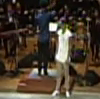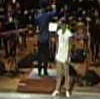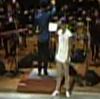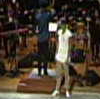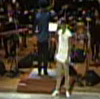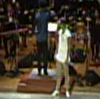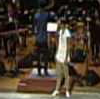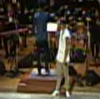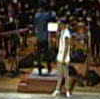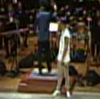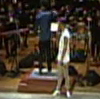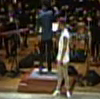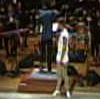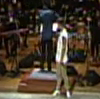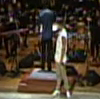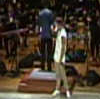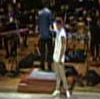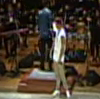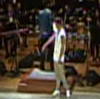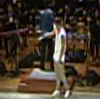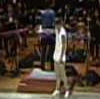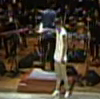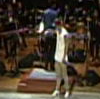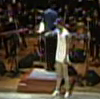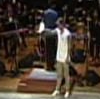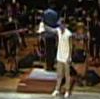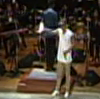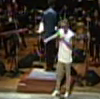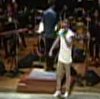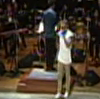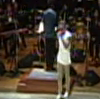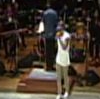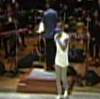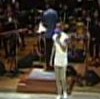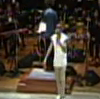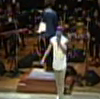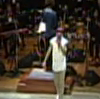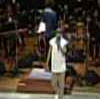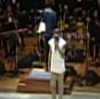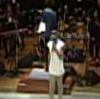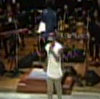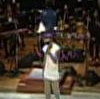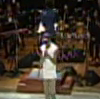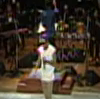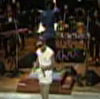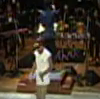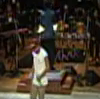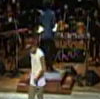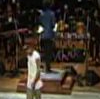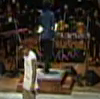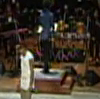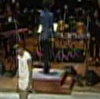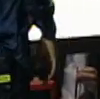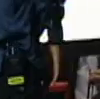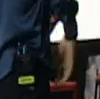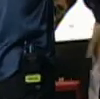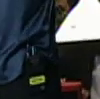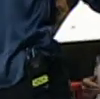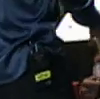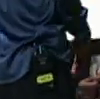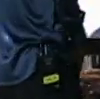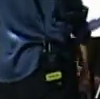vamos a gozarla como si estuviéramos en una fiesta. Estamos, B-Flavor. Estoy listo, mijo. Suéltela. Mi hermanito.